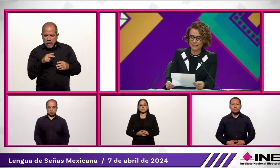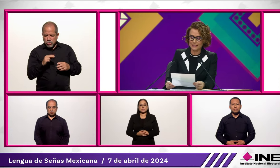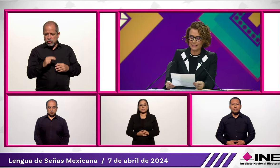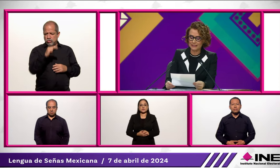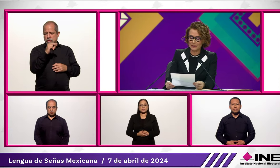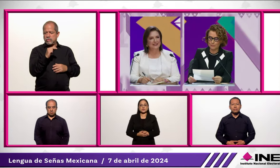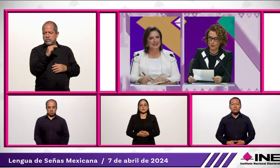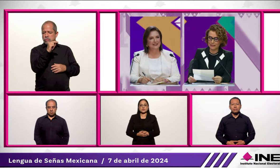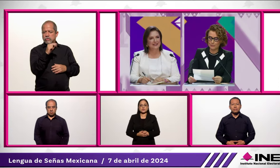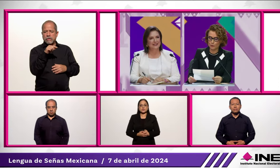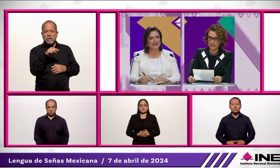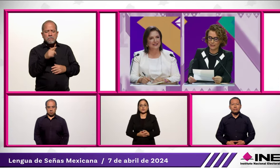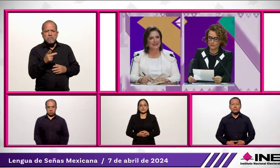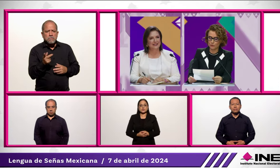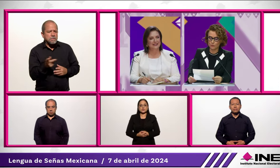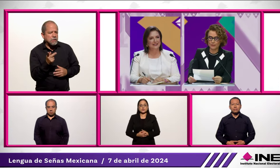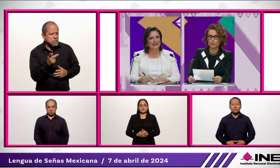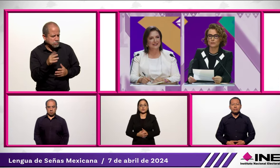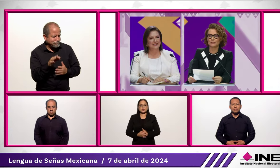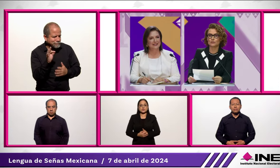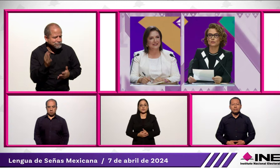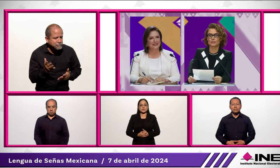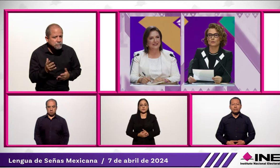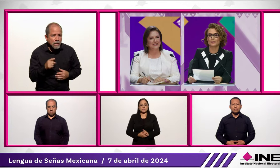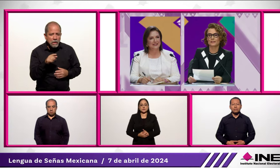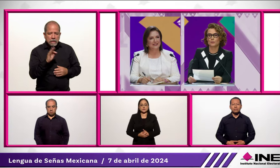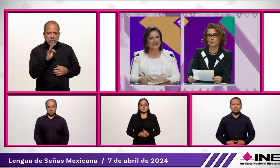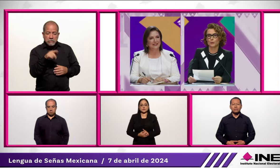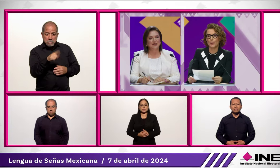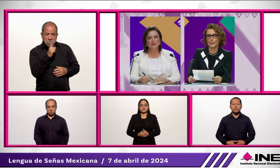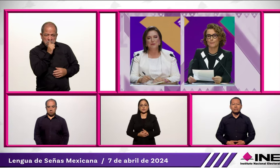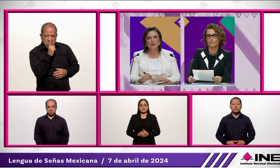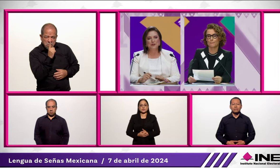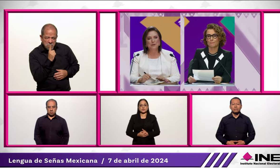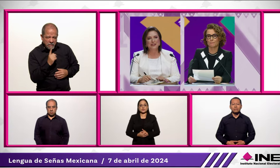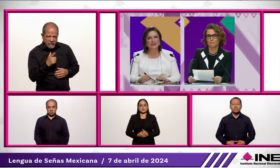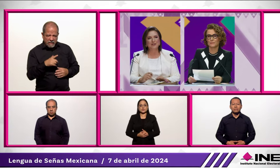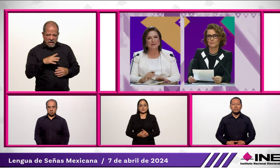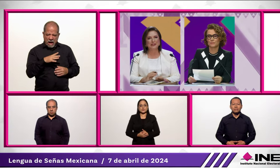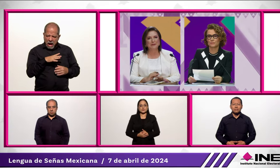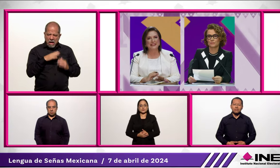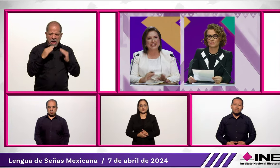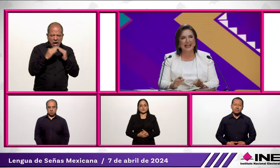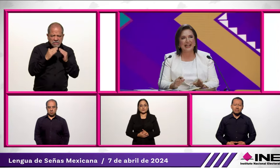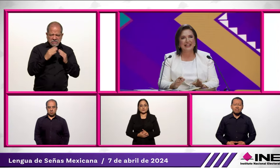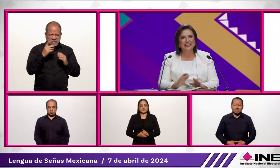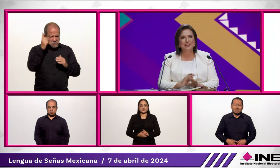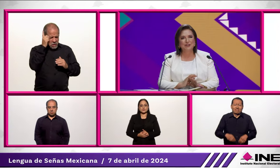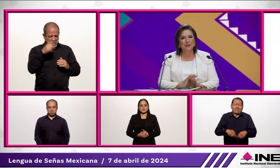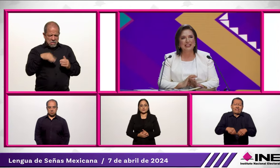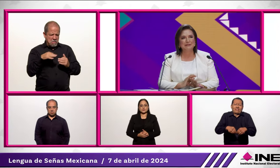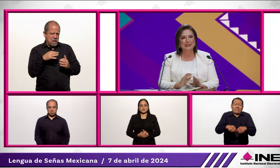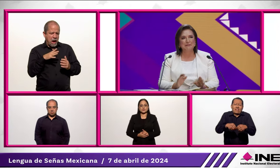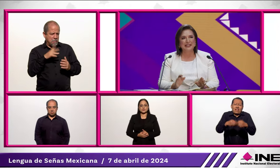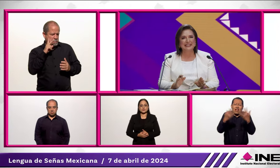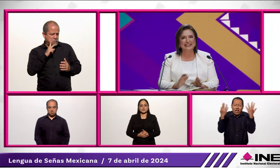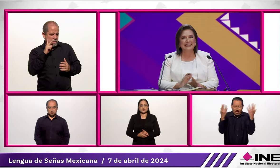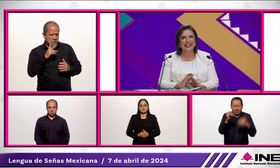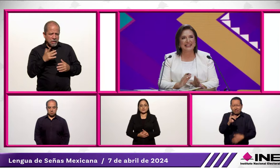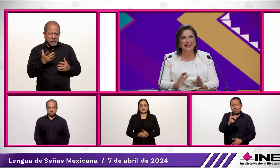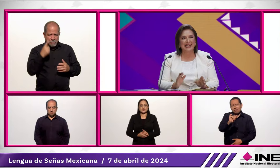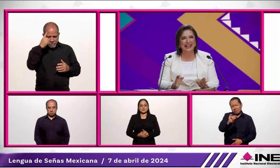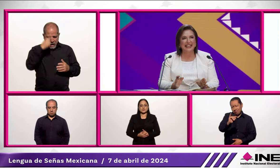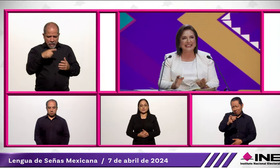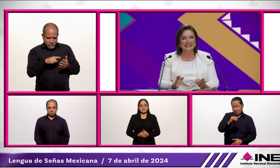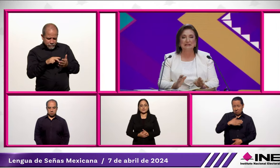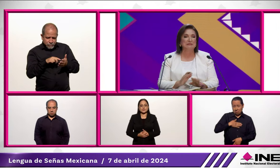¿Te someterías a la prueba de polígrafo con preguntas sobre tu patrimonio? Por supuesto que me sometería. Todas mis empresas